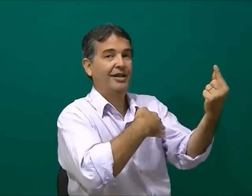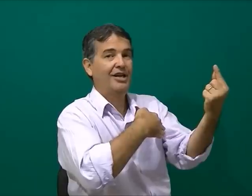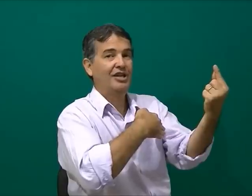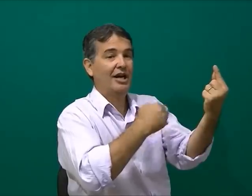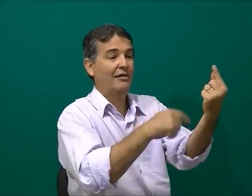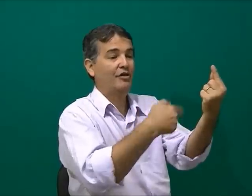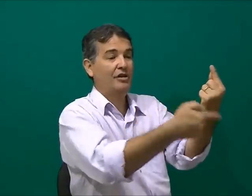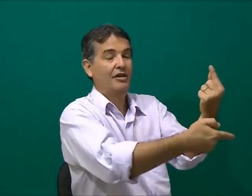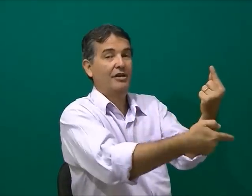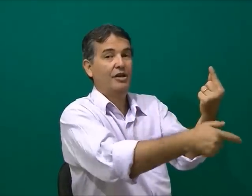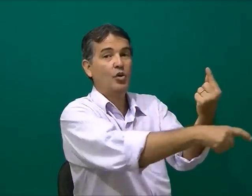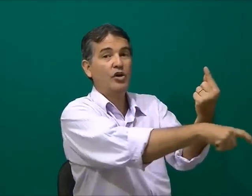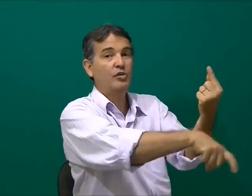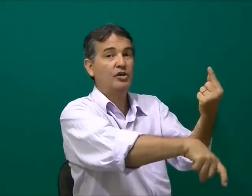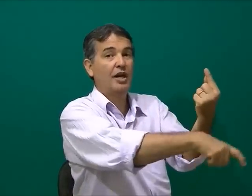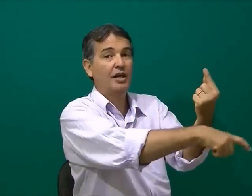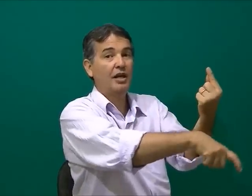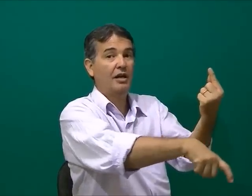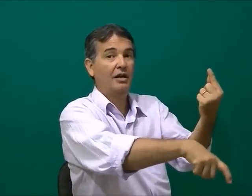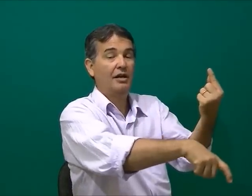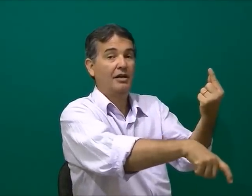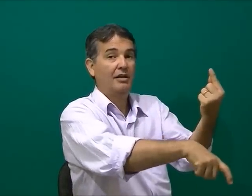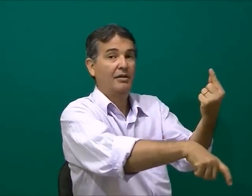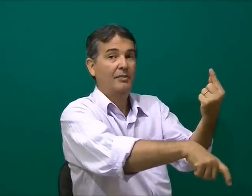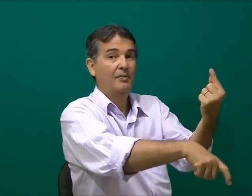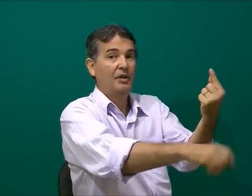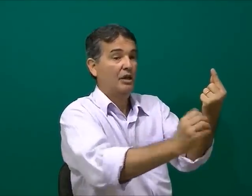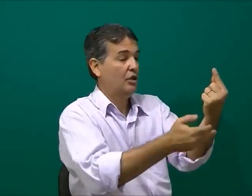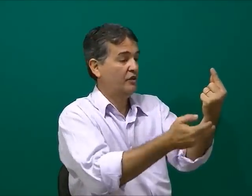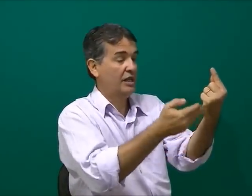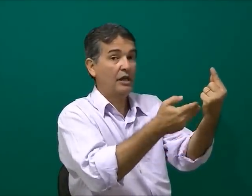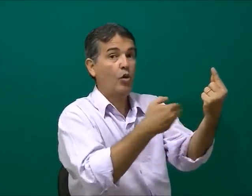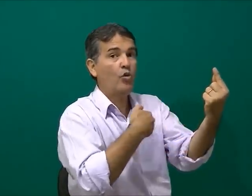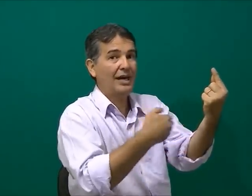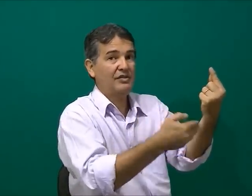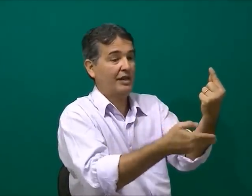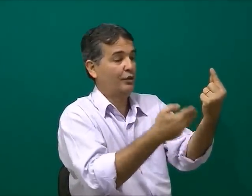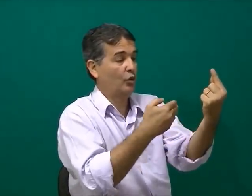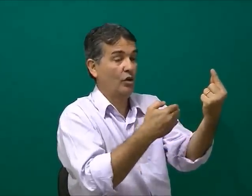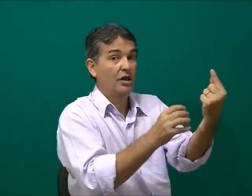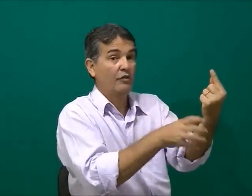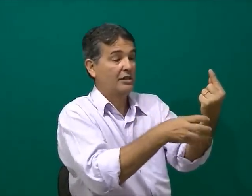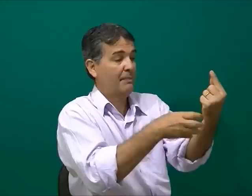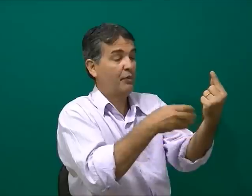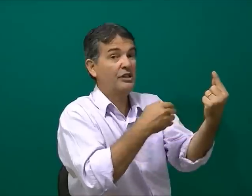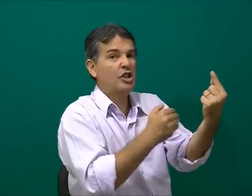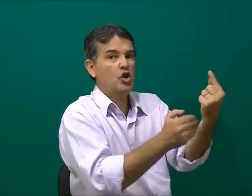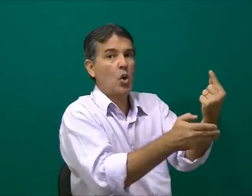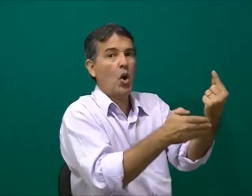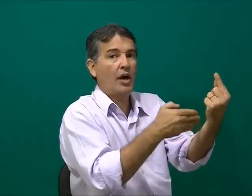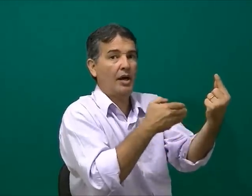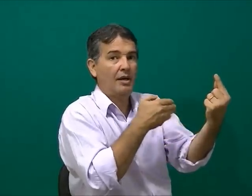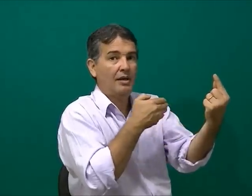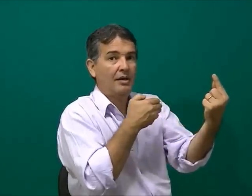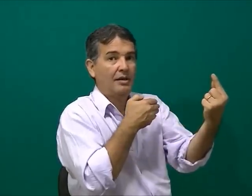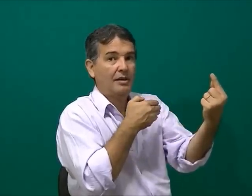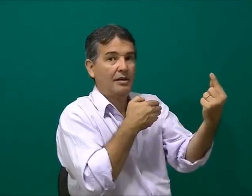Atrás da árvore, e o rio está aqui. Então você, com o classificador, você posiciona